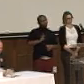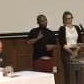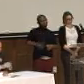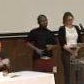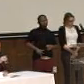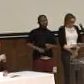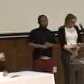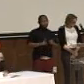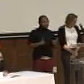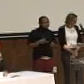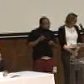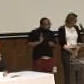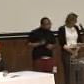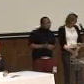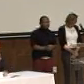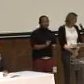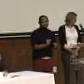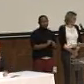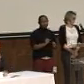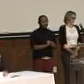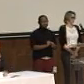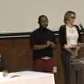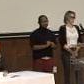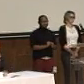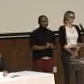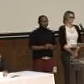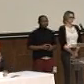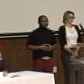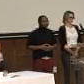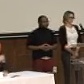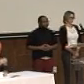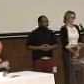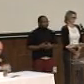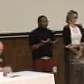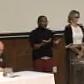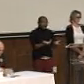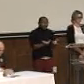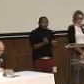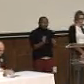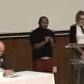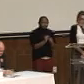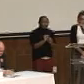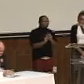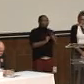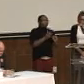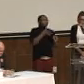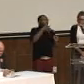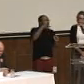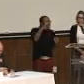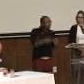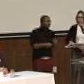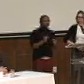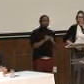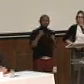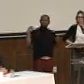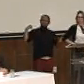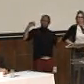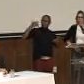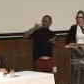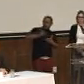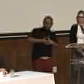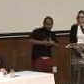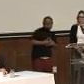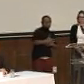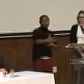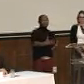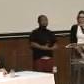proposta é de fortalecer o que foi criado, não derrubar nada. Queremos fazer aquilo que está sendo feito ainda mais e melhor.